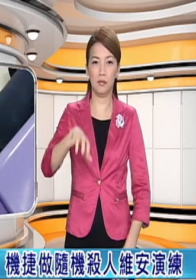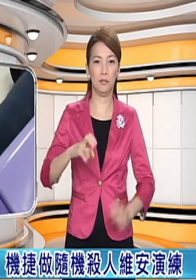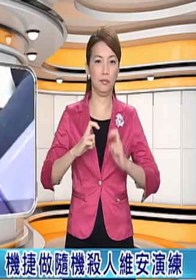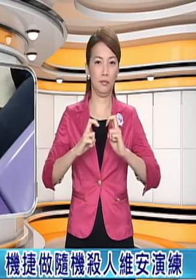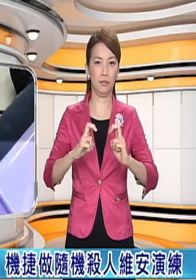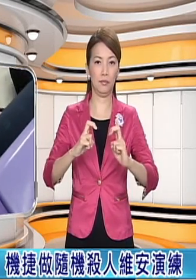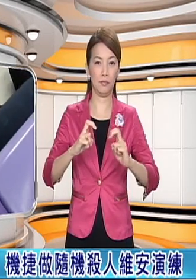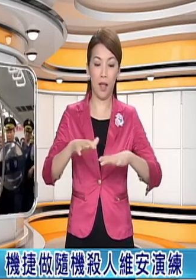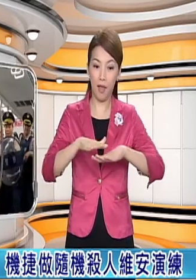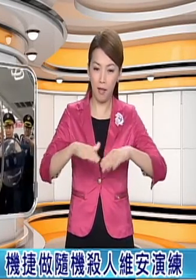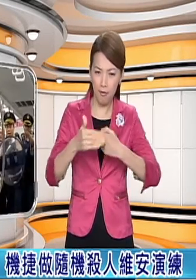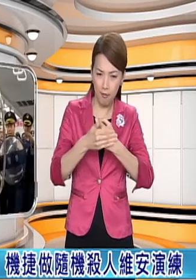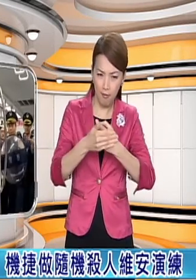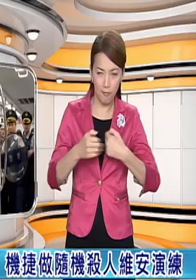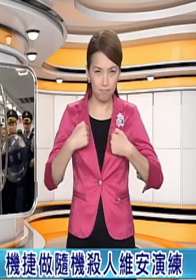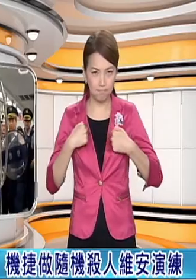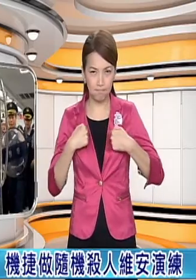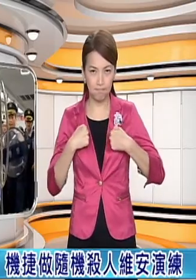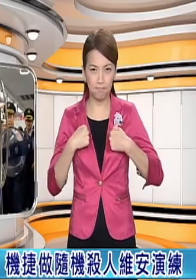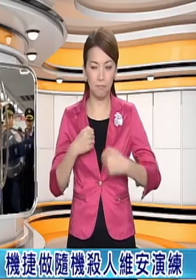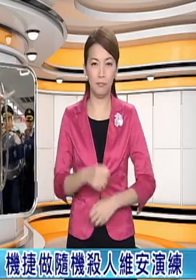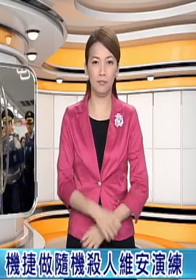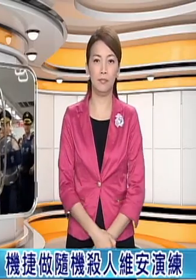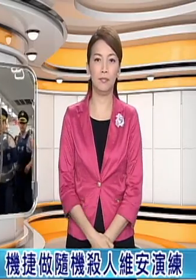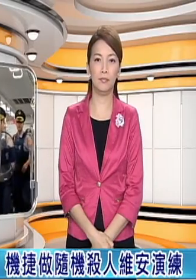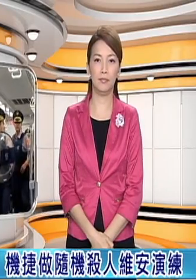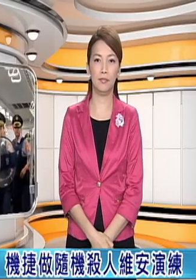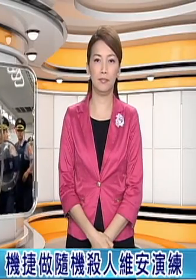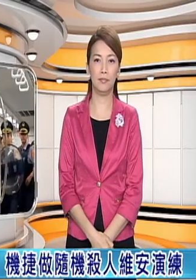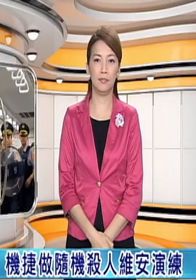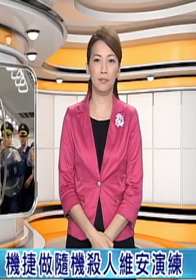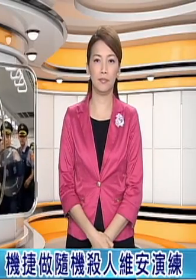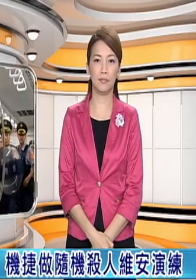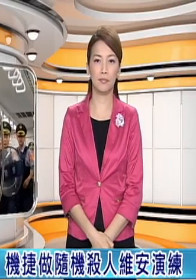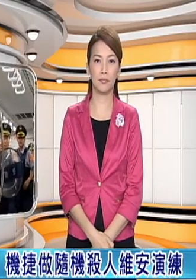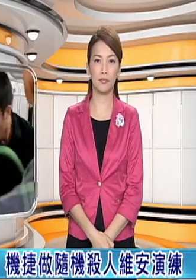线昨天就做了实地的维安演练。